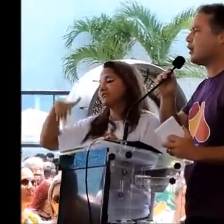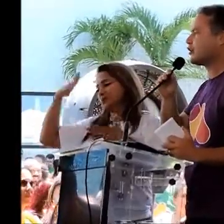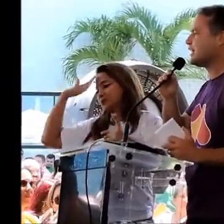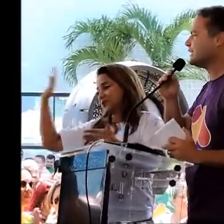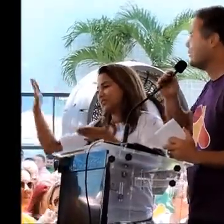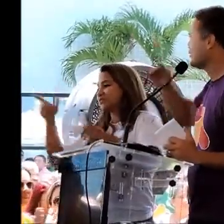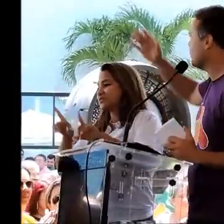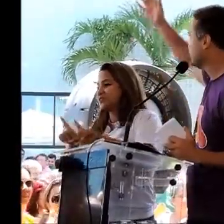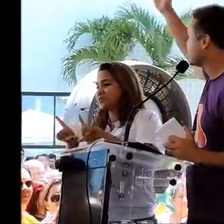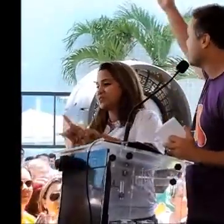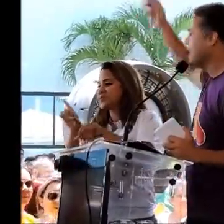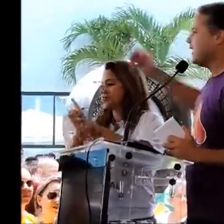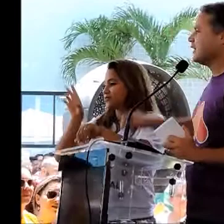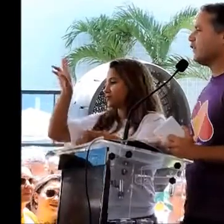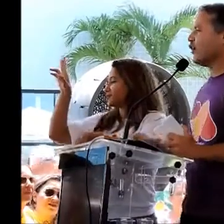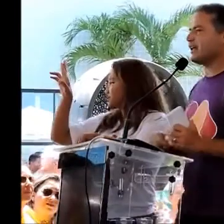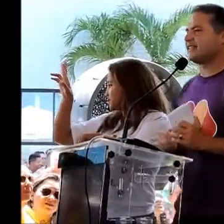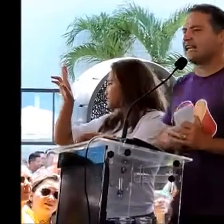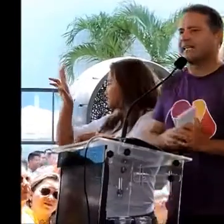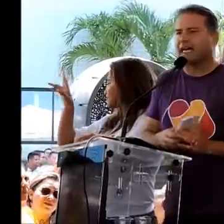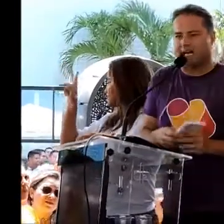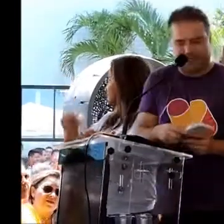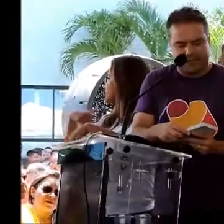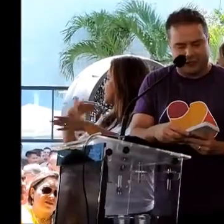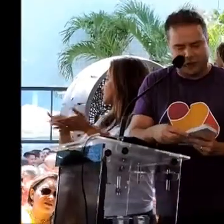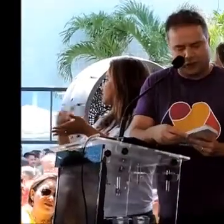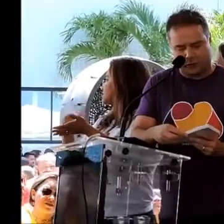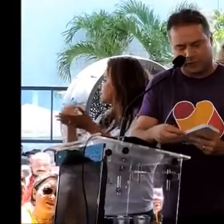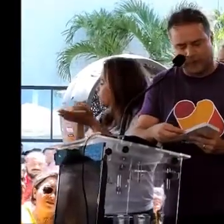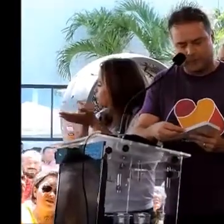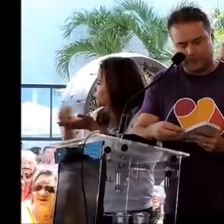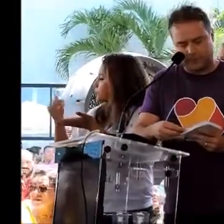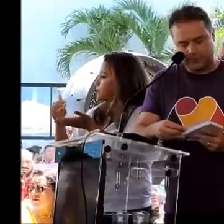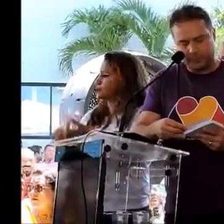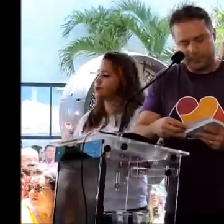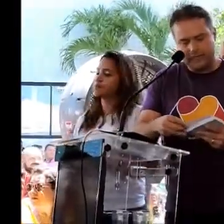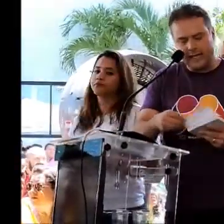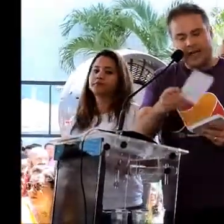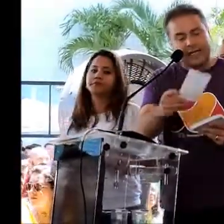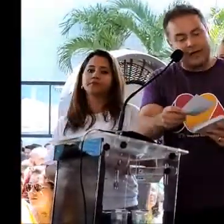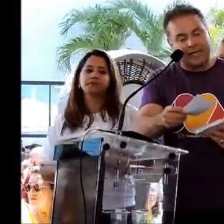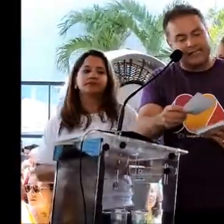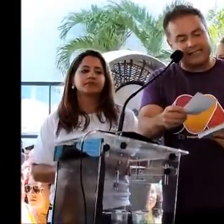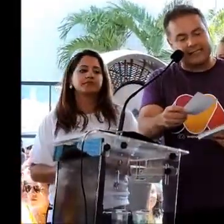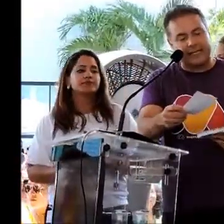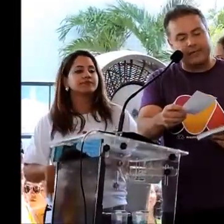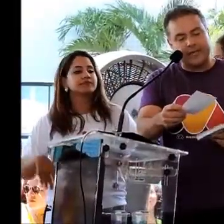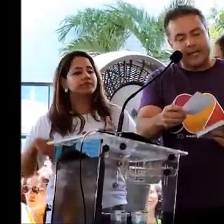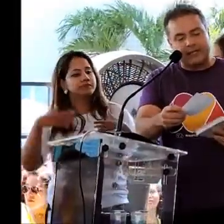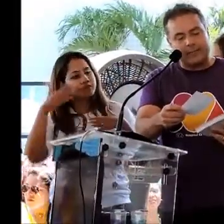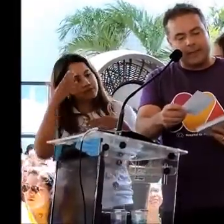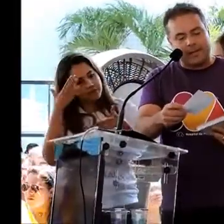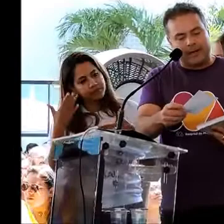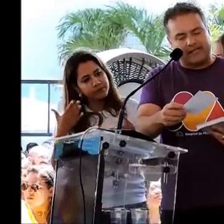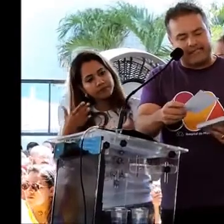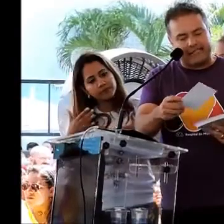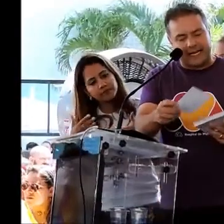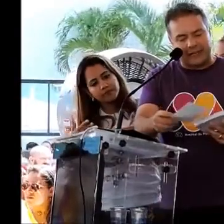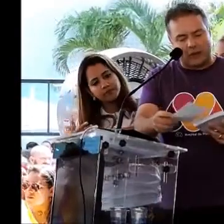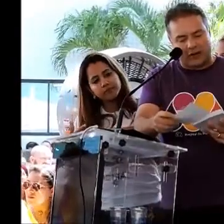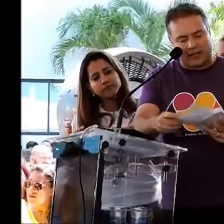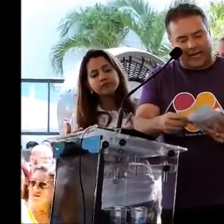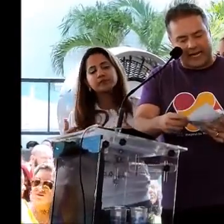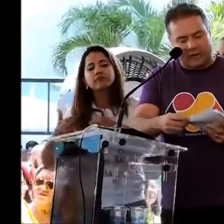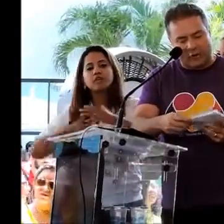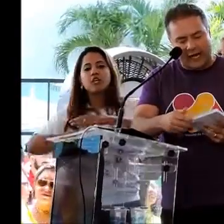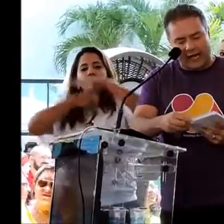à doutora Rosângela Wisomiska, que foi a secretária que iniciou esse hospital. Quero agradecer também a presença